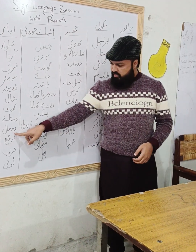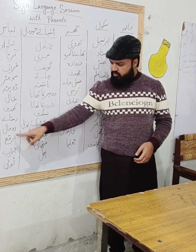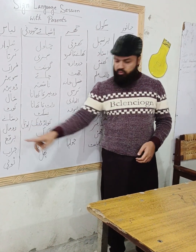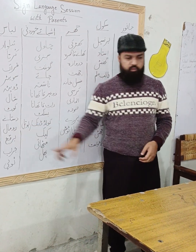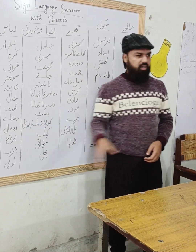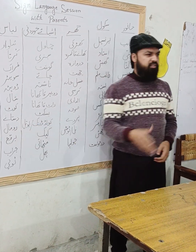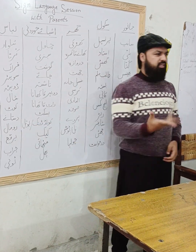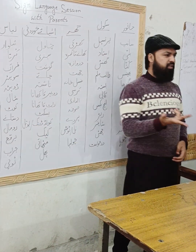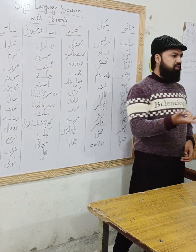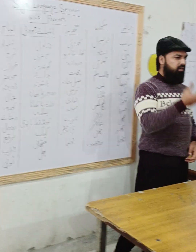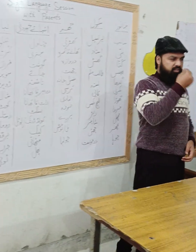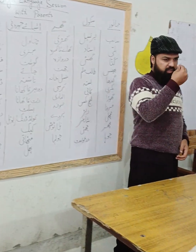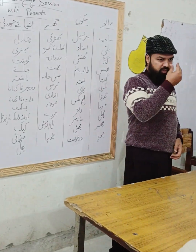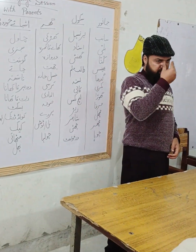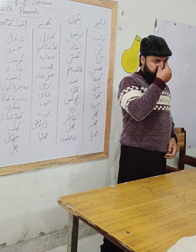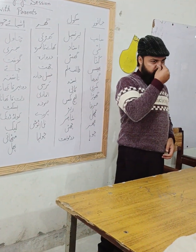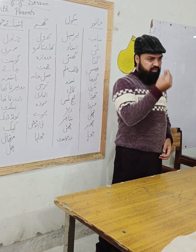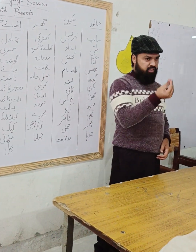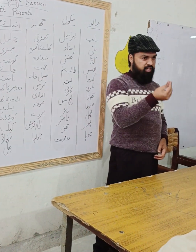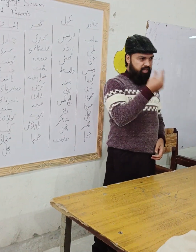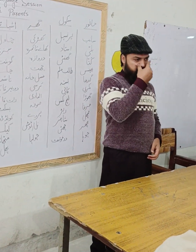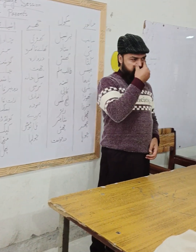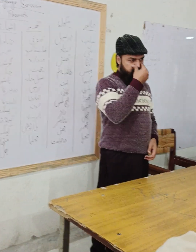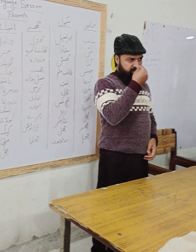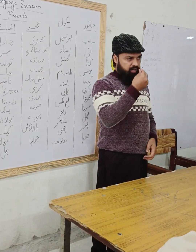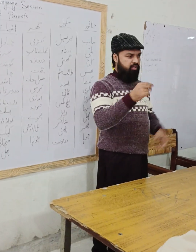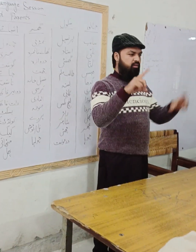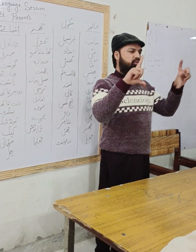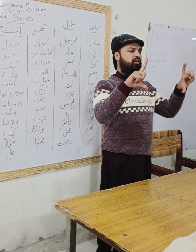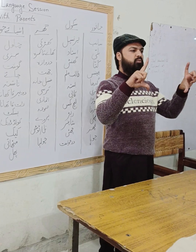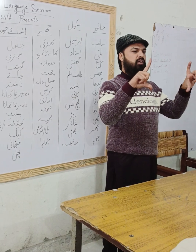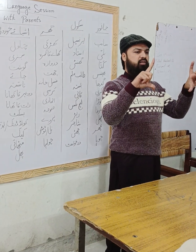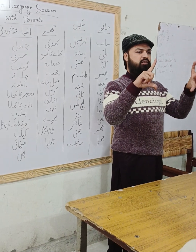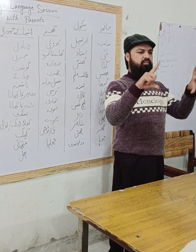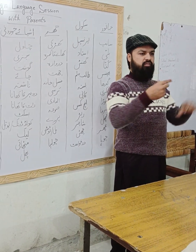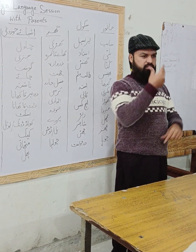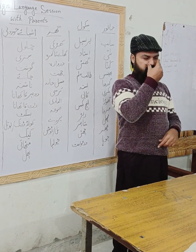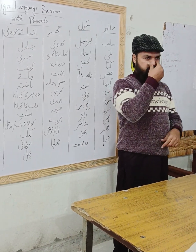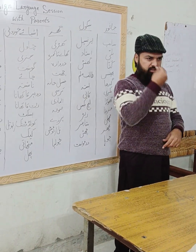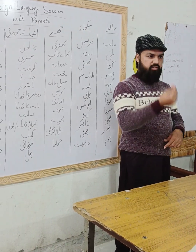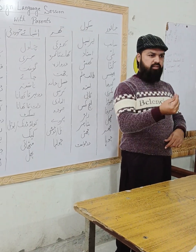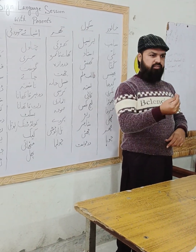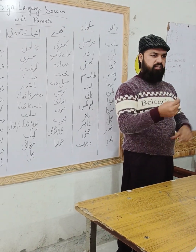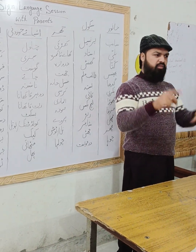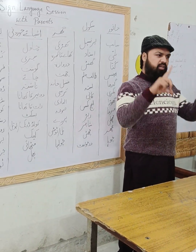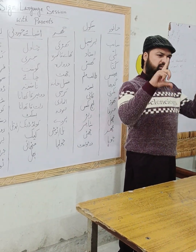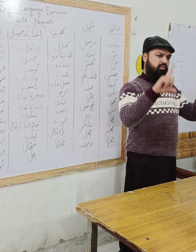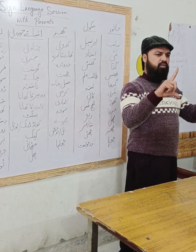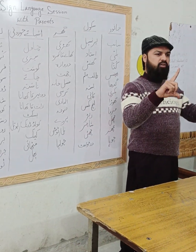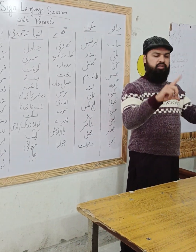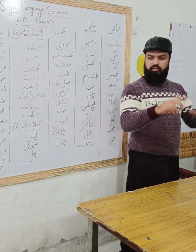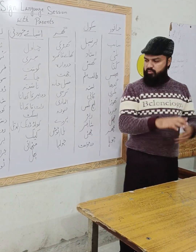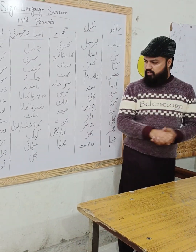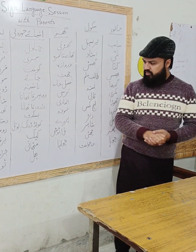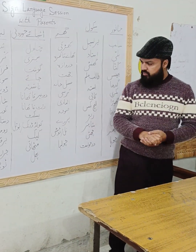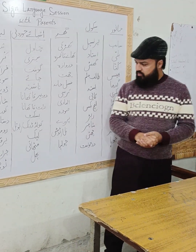क्योंकि रुमाल के साथ हम क्या नाक साफ करते हैं, नाक से लिया गया नाक और ये रुमाल, नाक साफ किया और ये